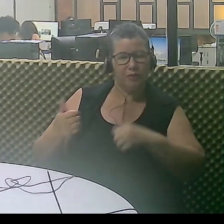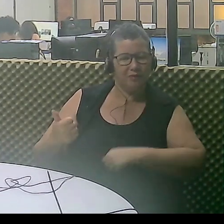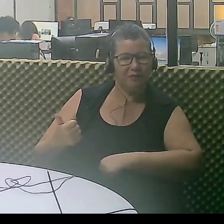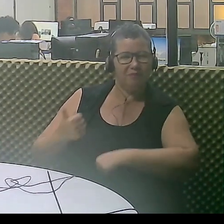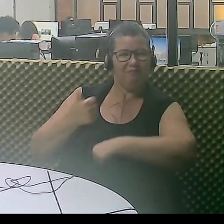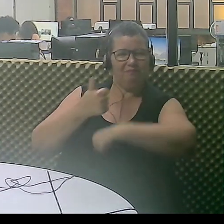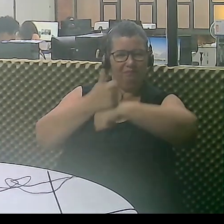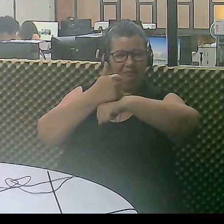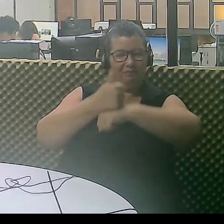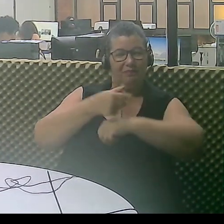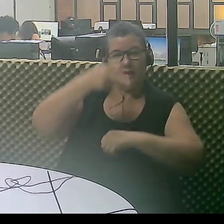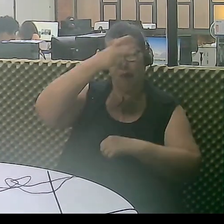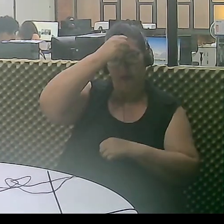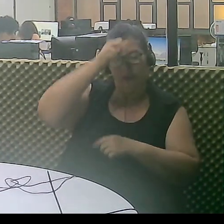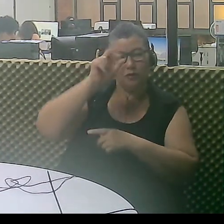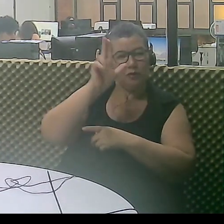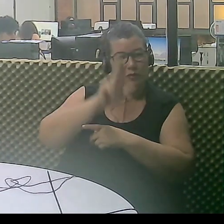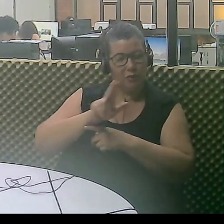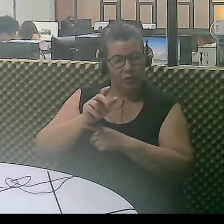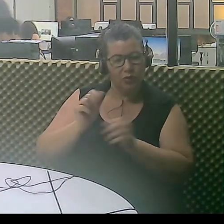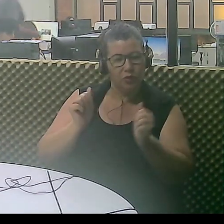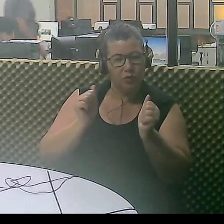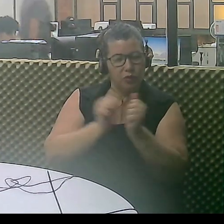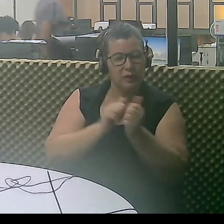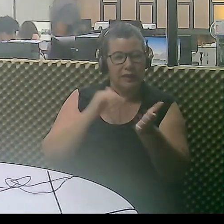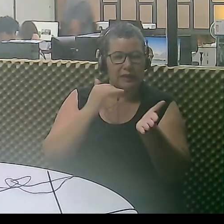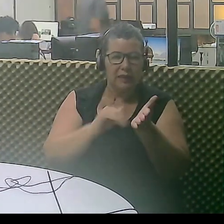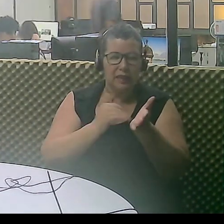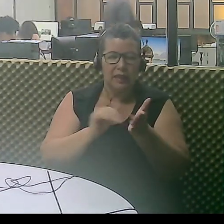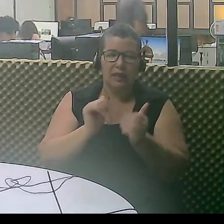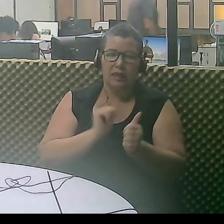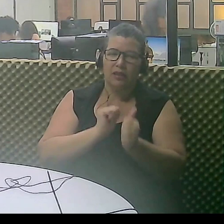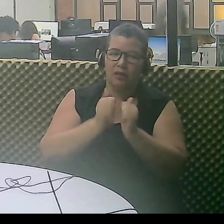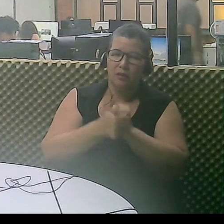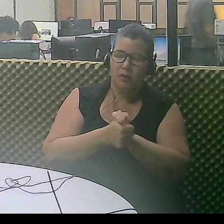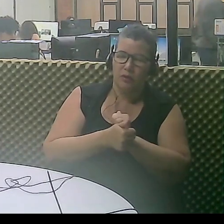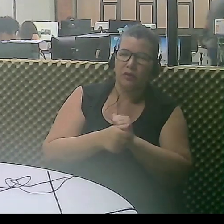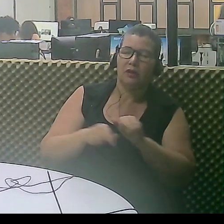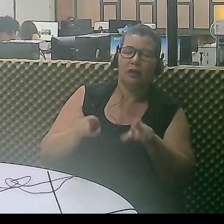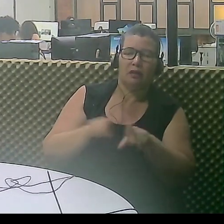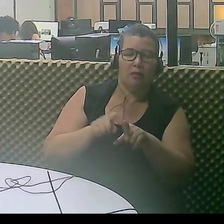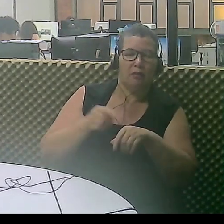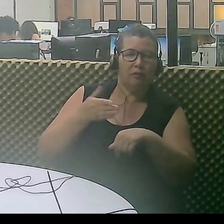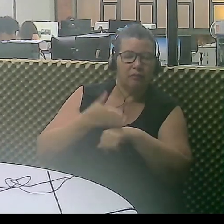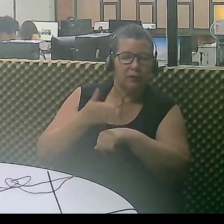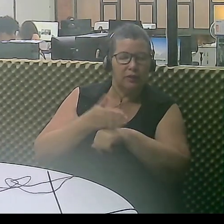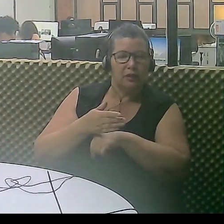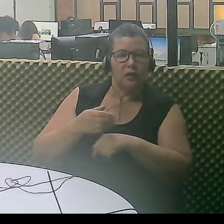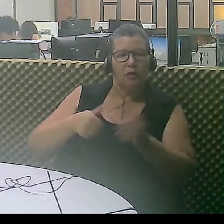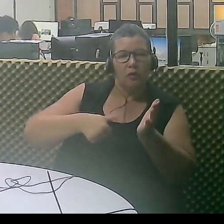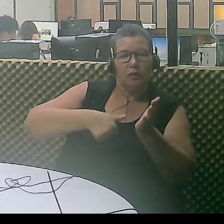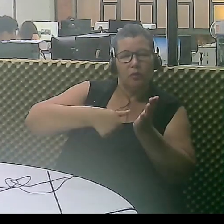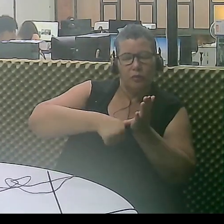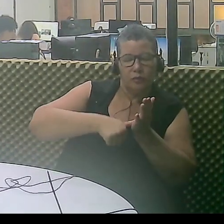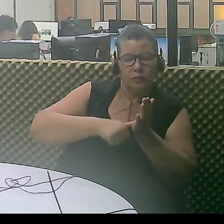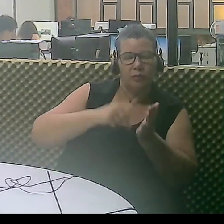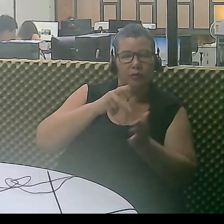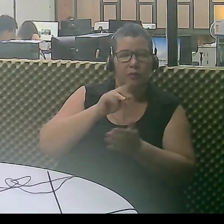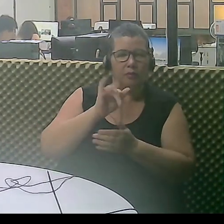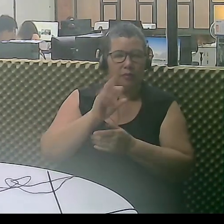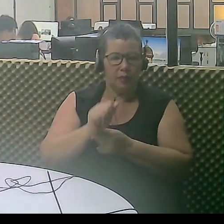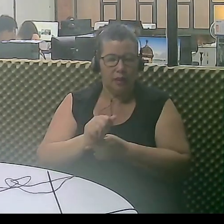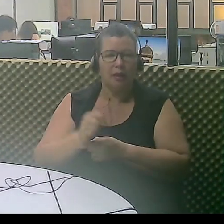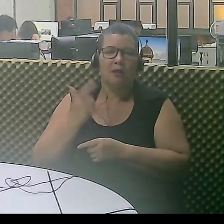de Uberlândia, por meio da Futel, em parceria com o Praia Clube, garantiu vaga na etapa do Campeonato Estadual de Futsal Adulto